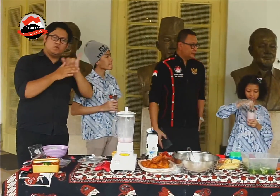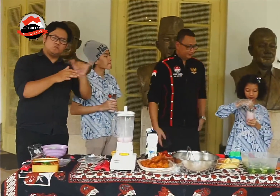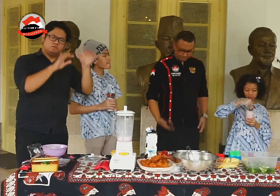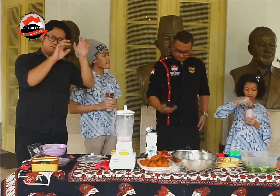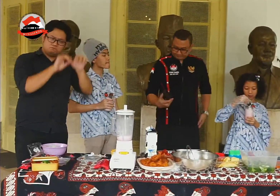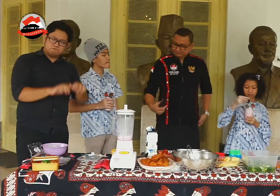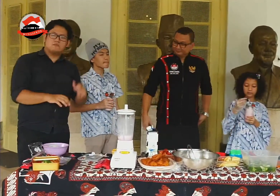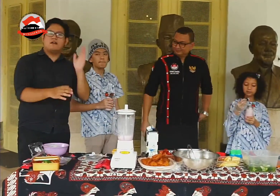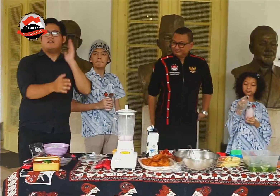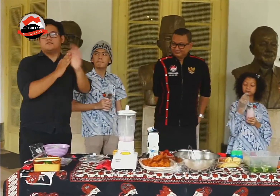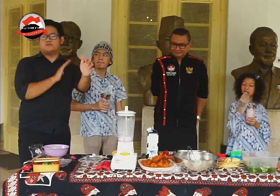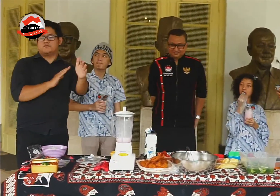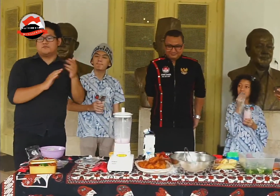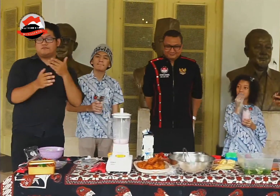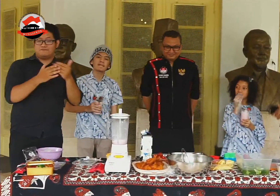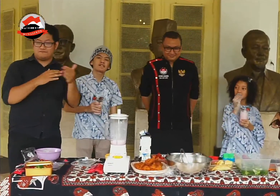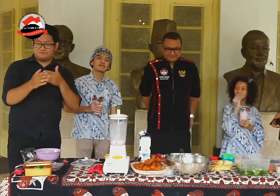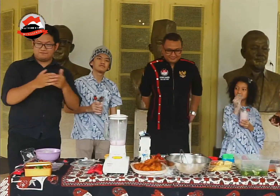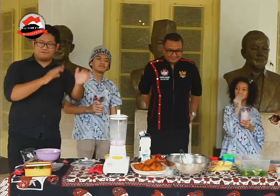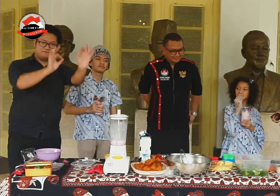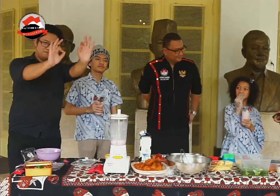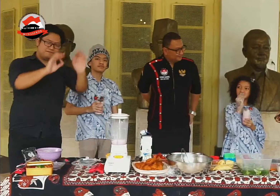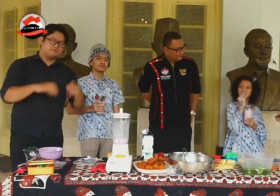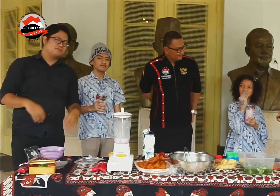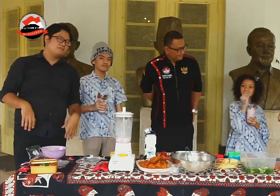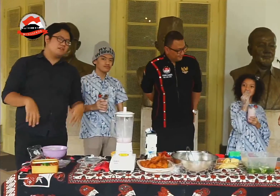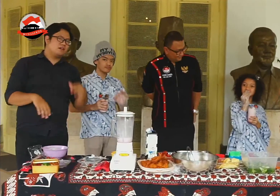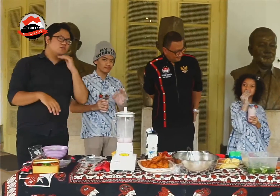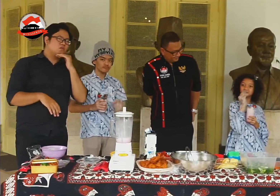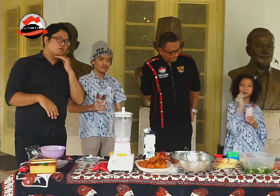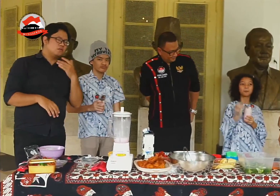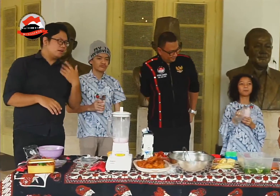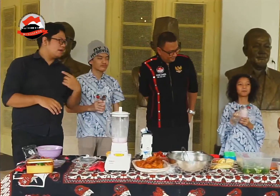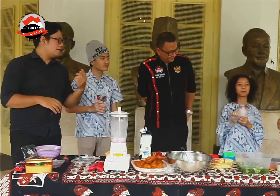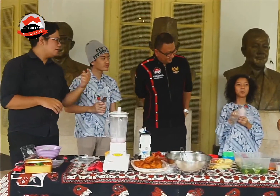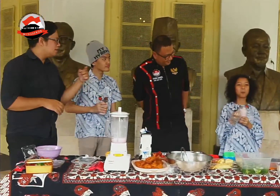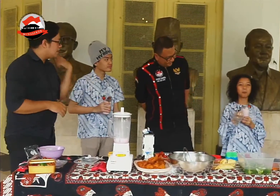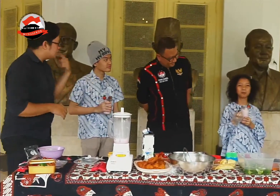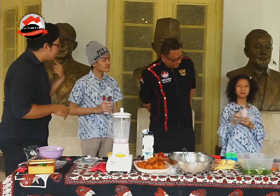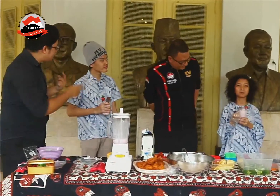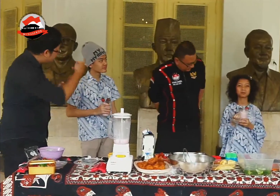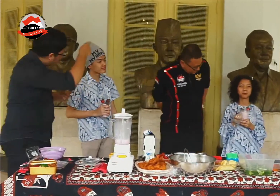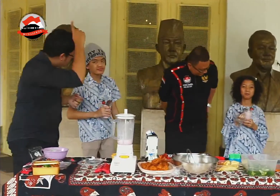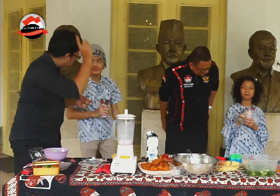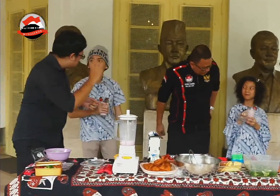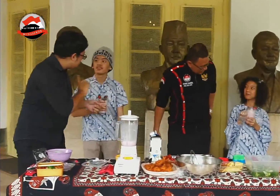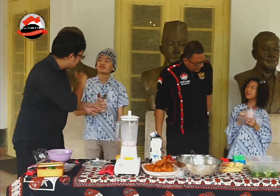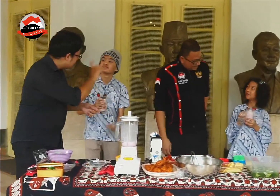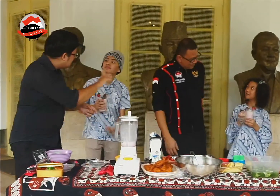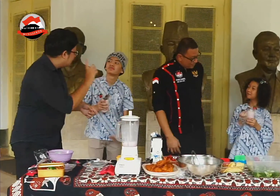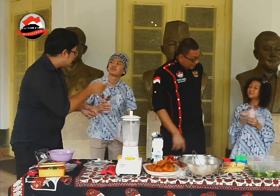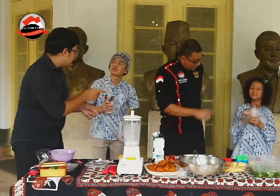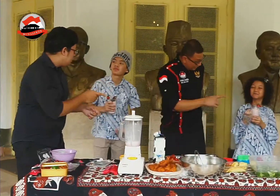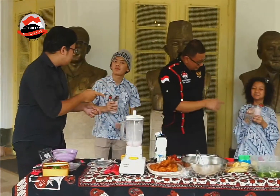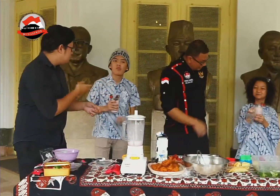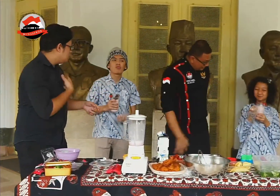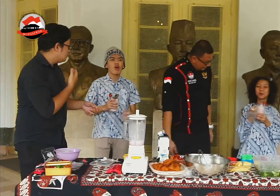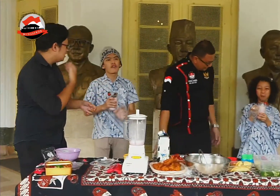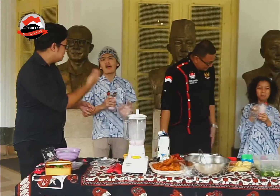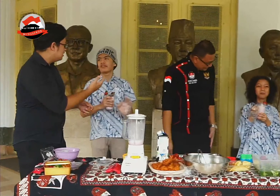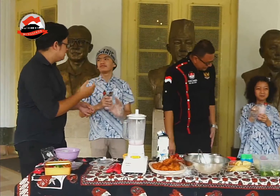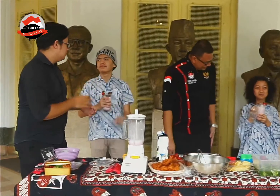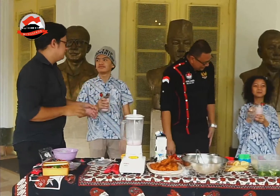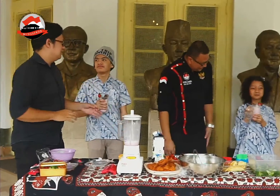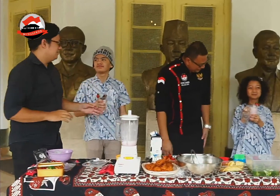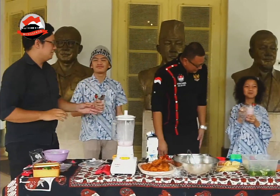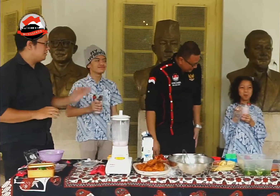di komentarnya. Ya. Oke. Sambil kita nunggu nih, Nanda sama Paul ada pertanyaan nggak? Mau nanya nggak? Mau tambah lagi?